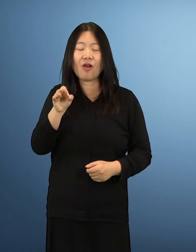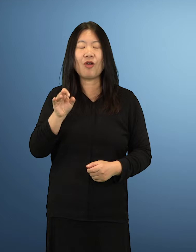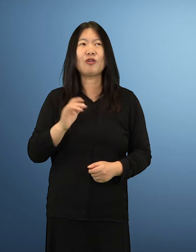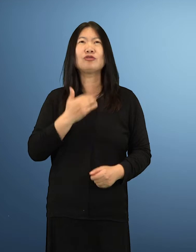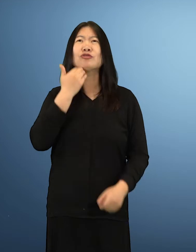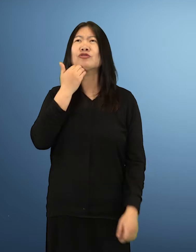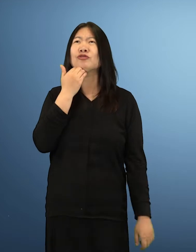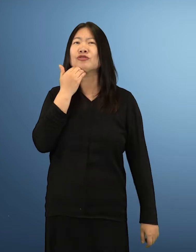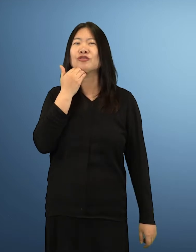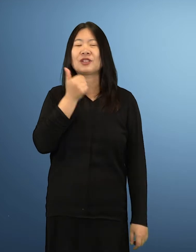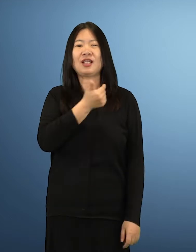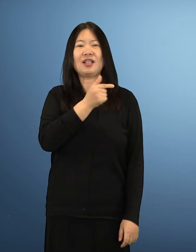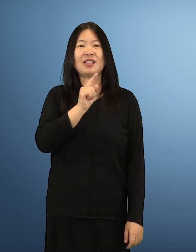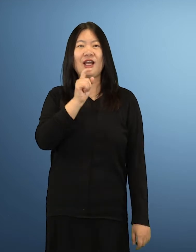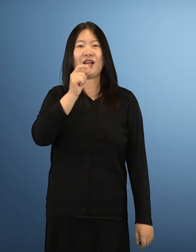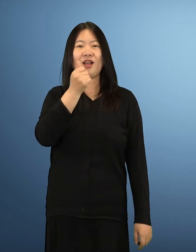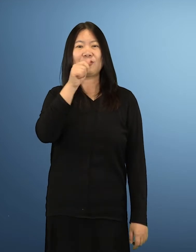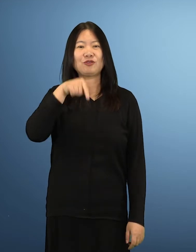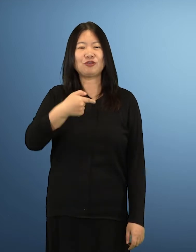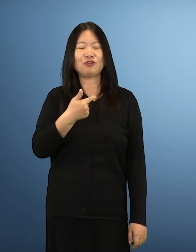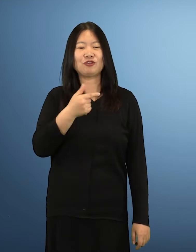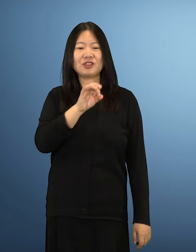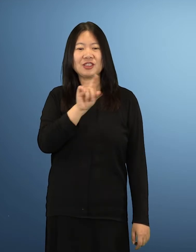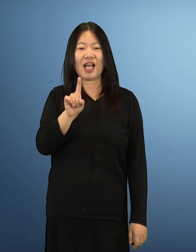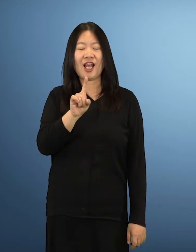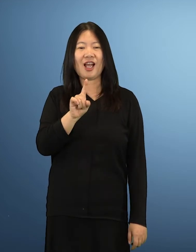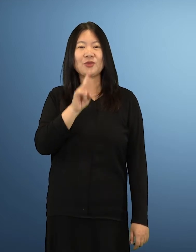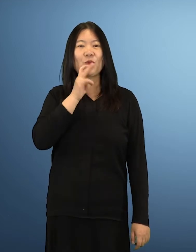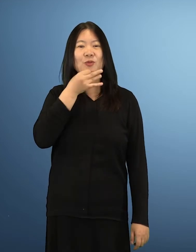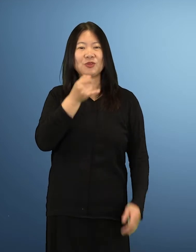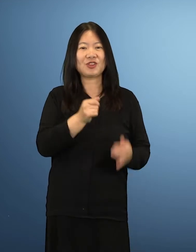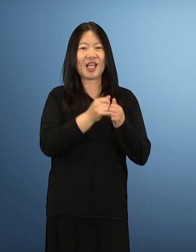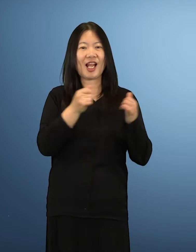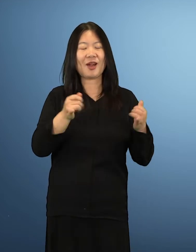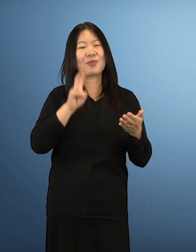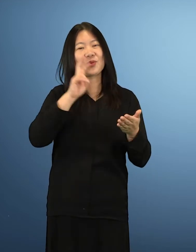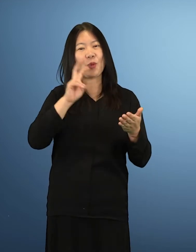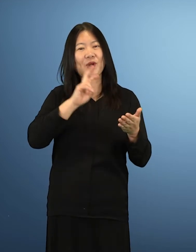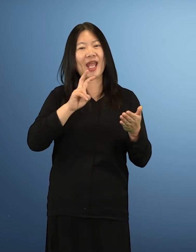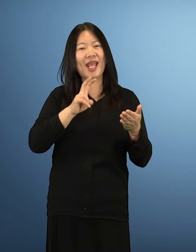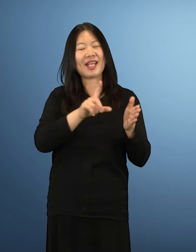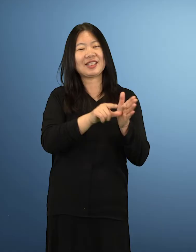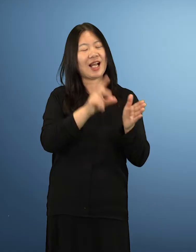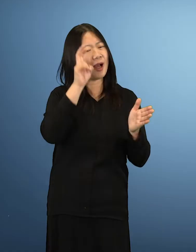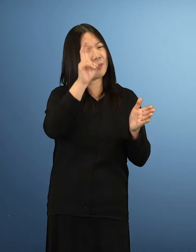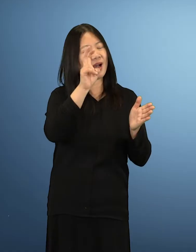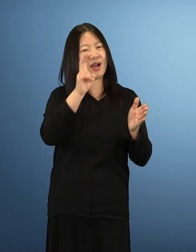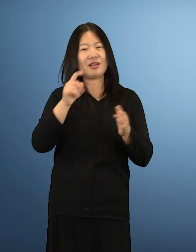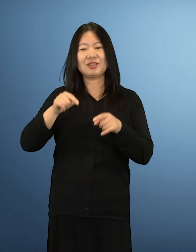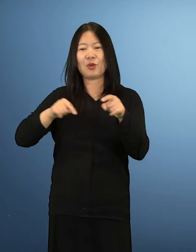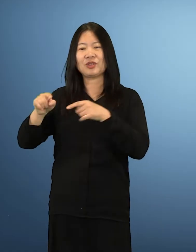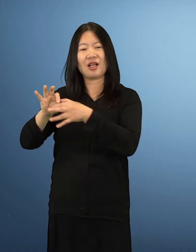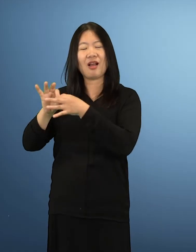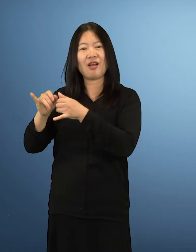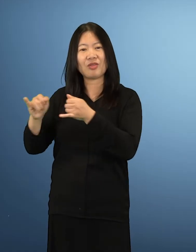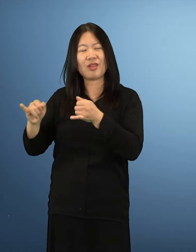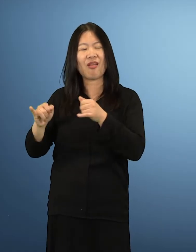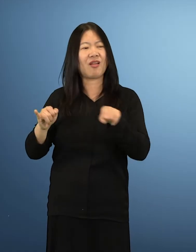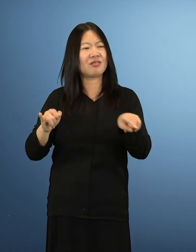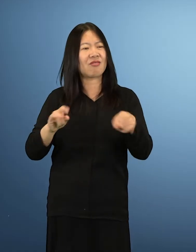나훈아의 그 콘서트가 아니었나 생각을 해요. 뭐 정치권에서도 이걸 가지고 갑론을